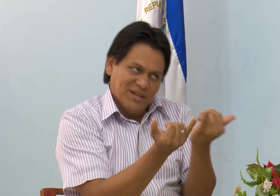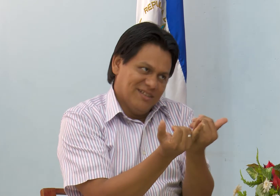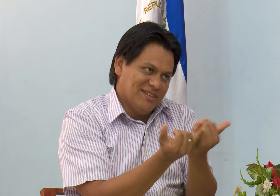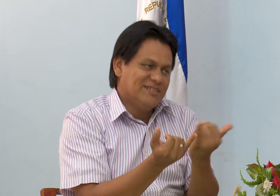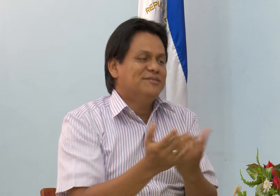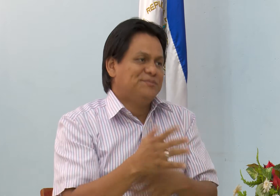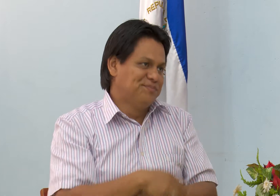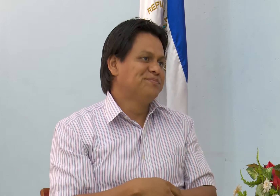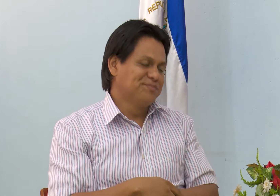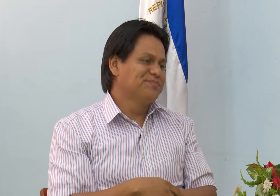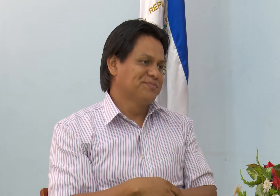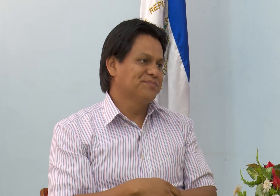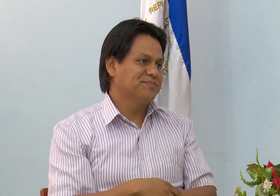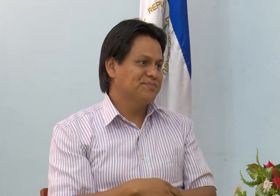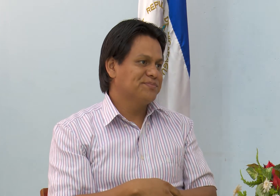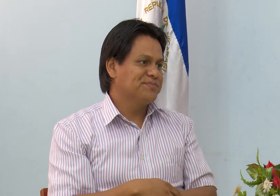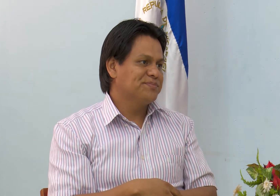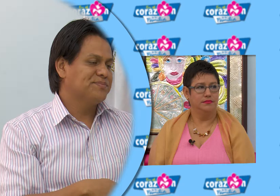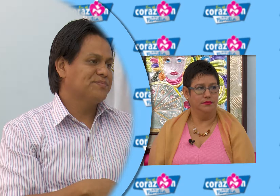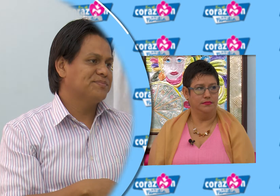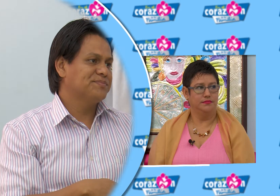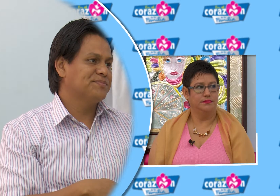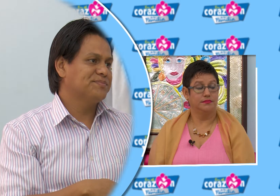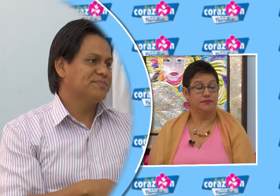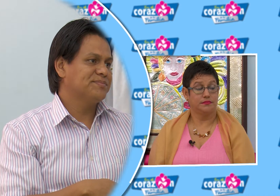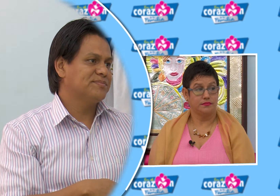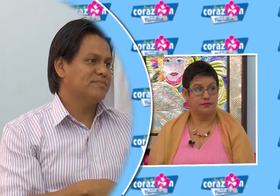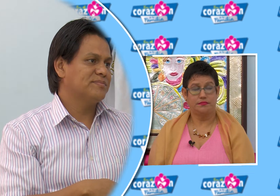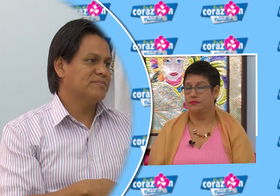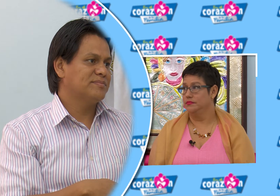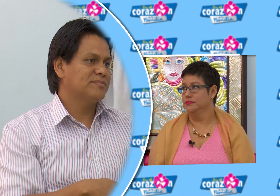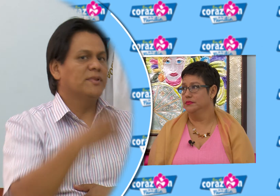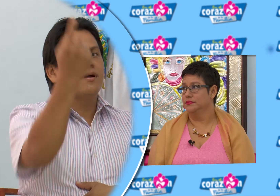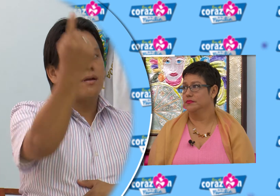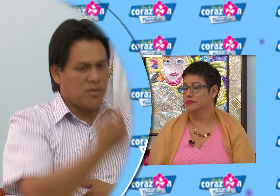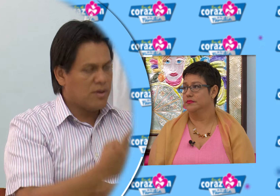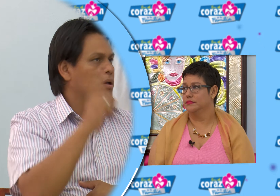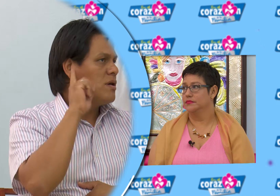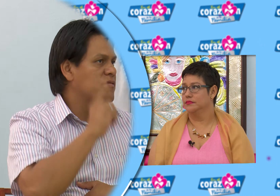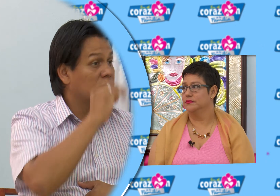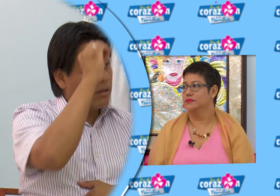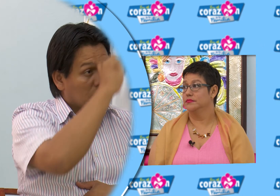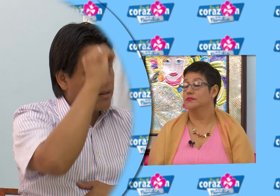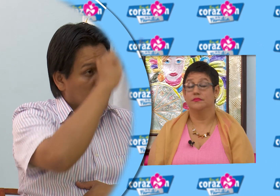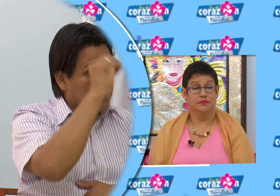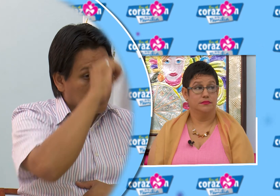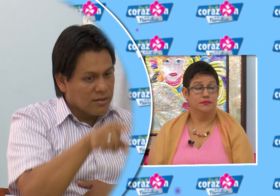De igual manera, yo tuve el apoyo de un intérprete para poderme aprender todo este proceso, en lo que es pedagógico. Por